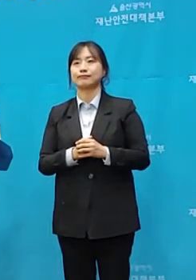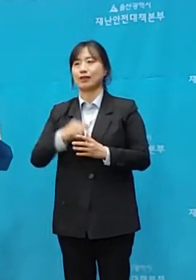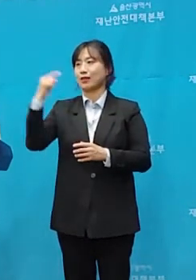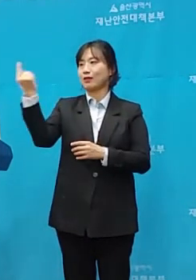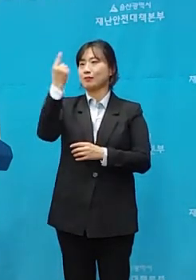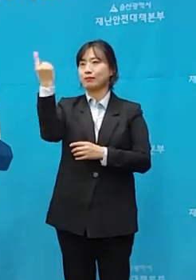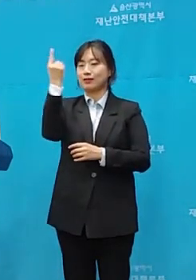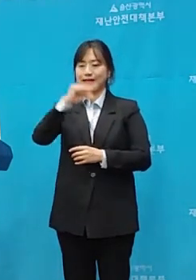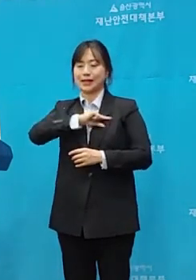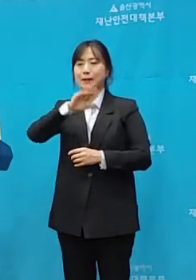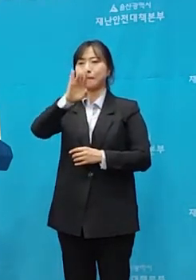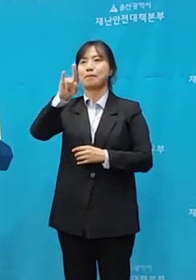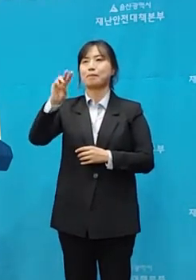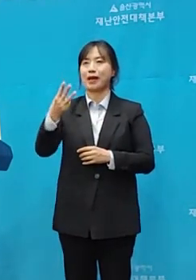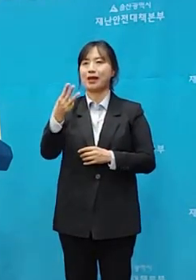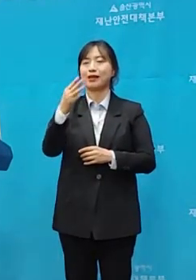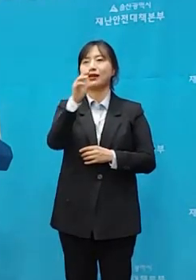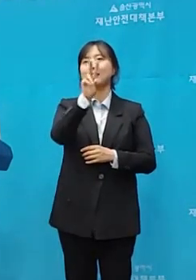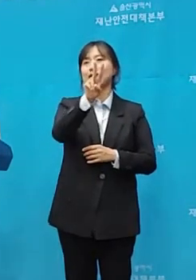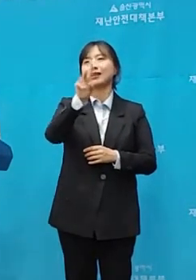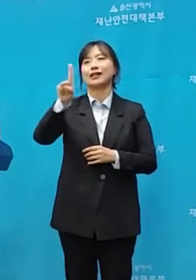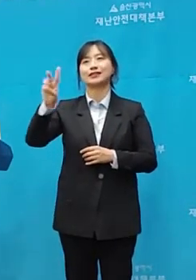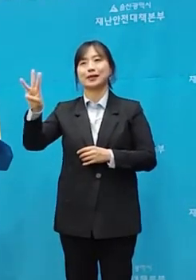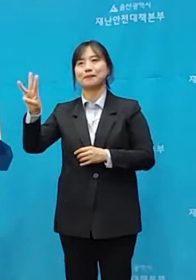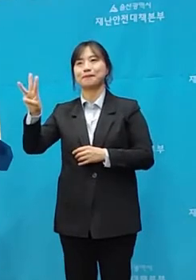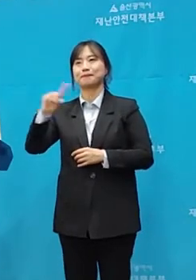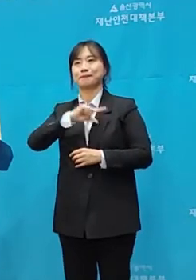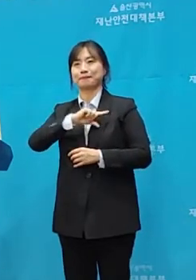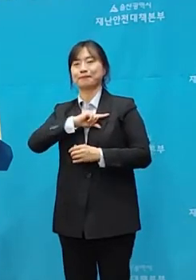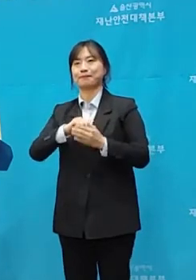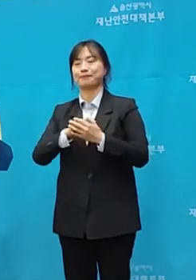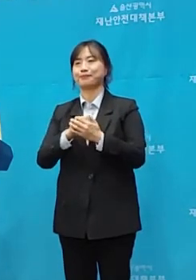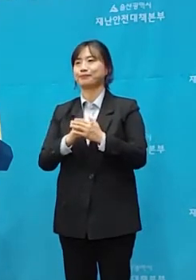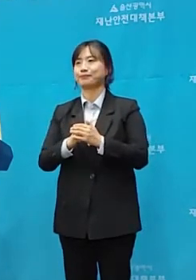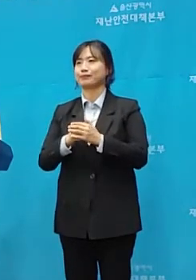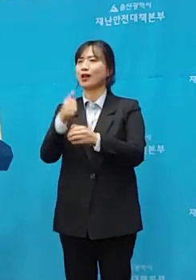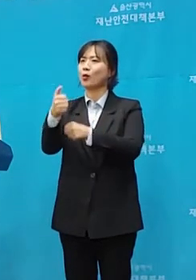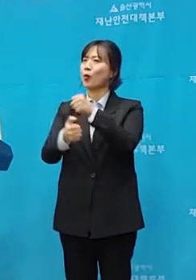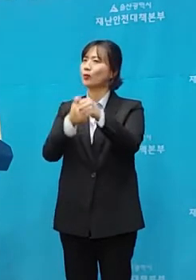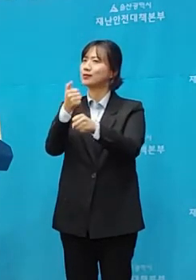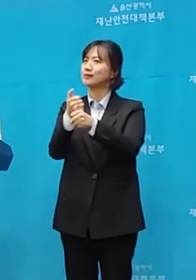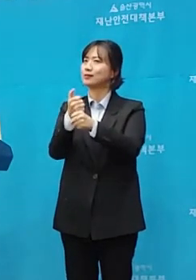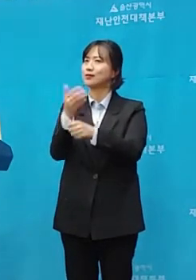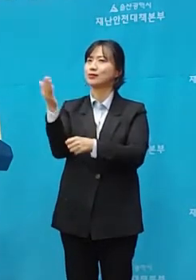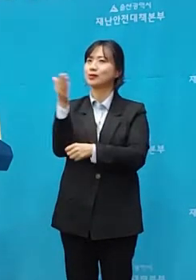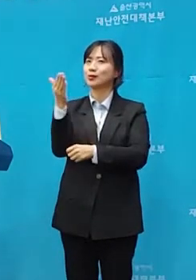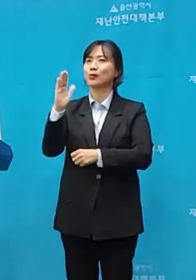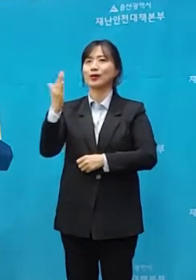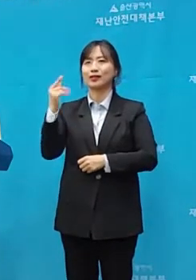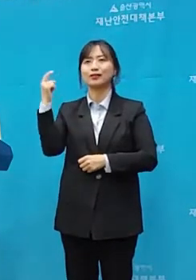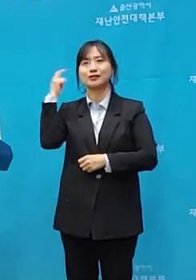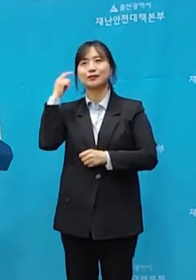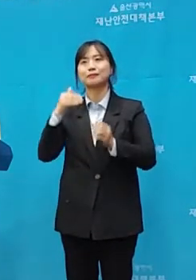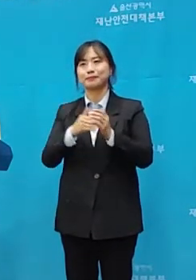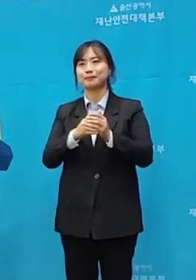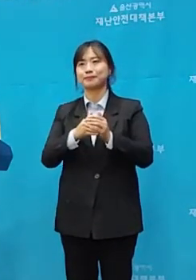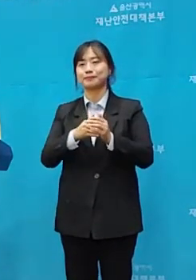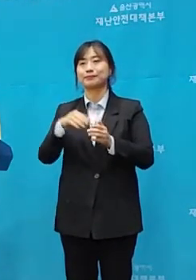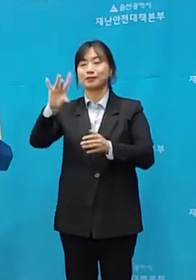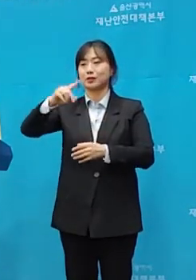벨 214. 예. 50년 됐다는 얘기를 제가 들었습니다. 생산된